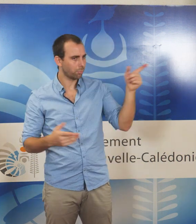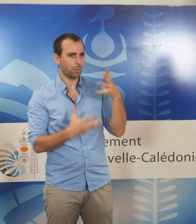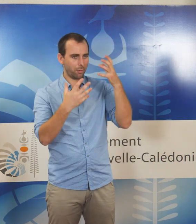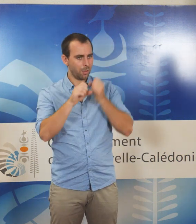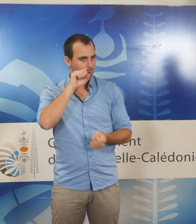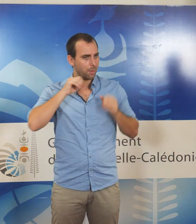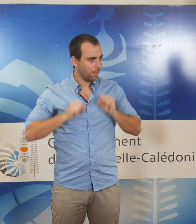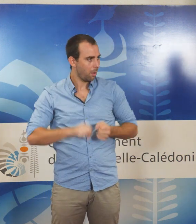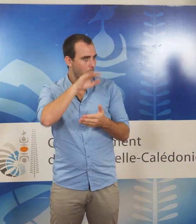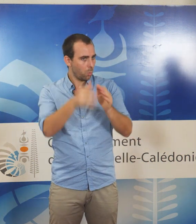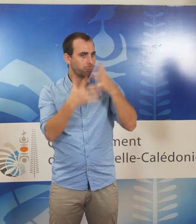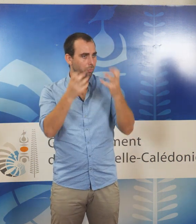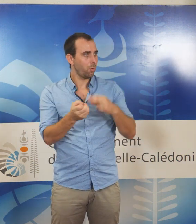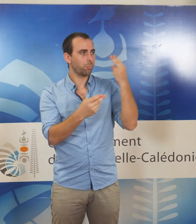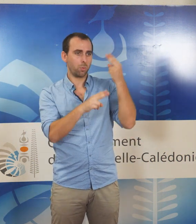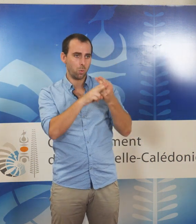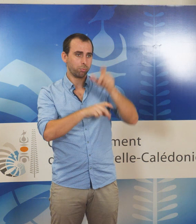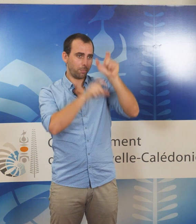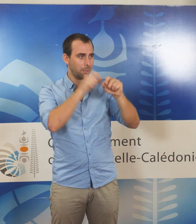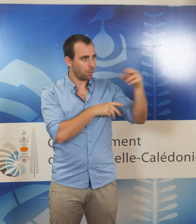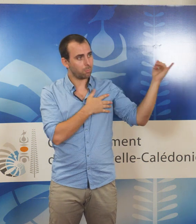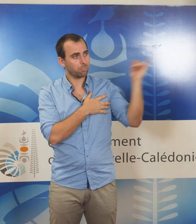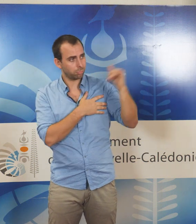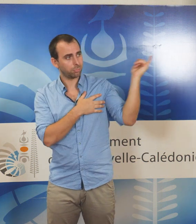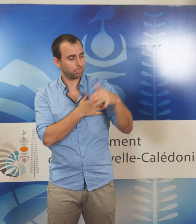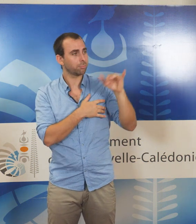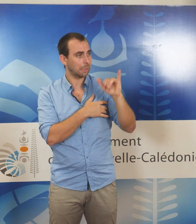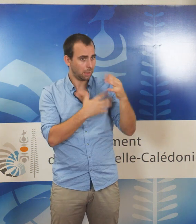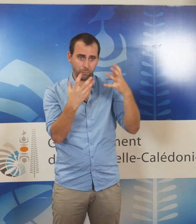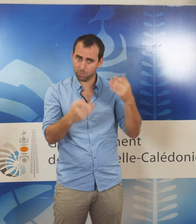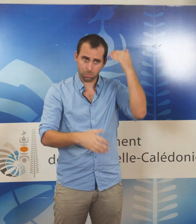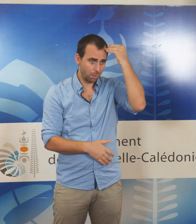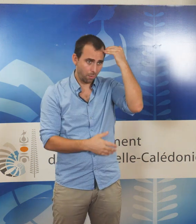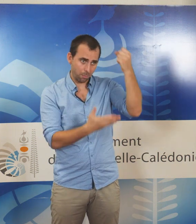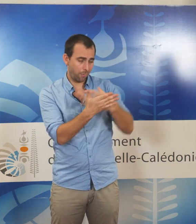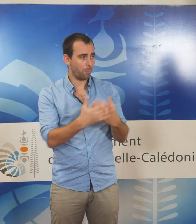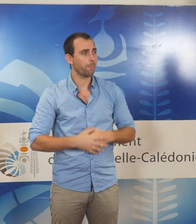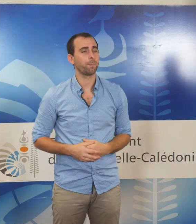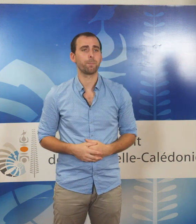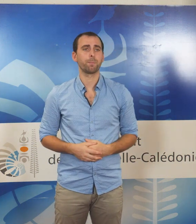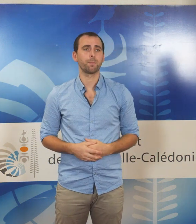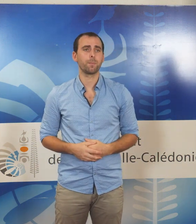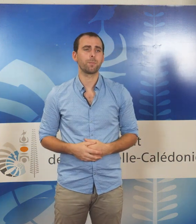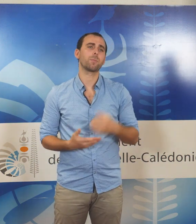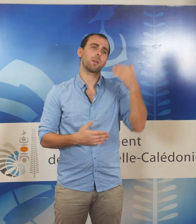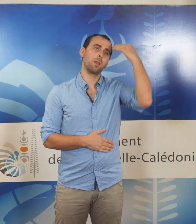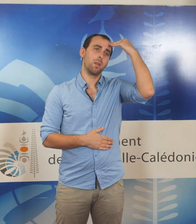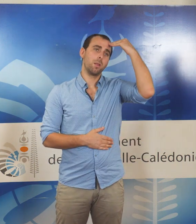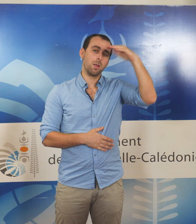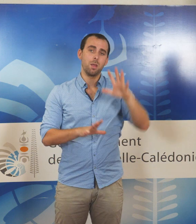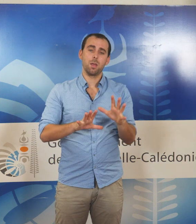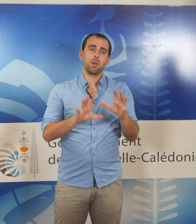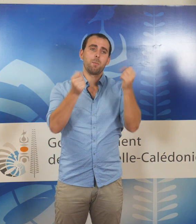rapatriées. Oui. Vous savez, il y a chacun a ses compétences, c'est-à-dire